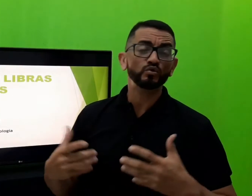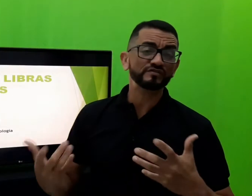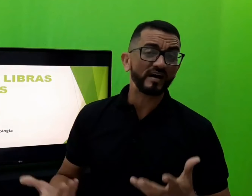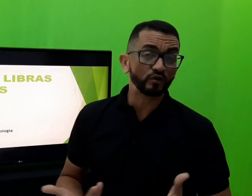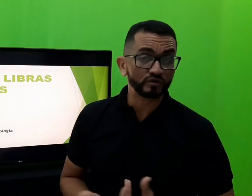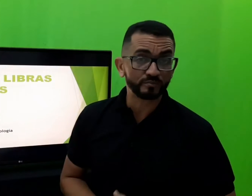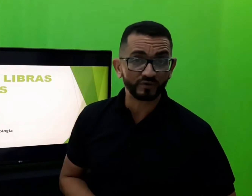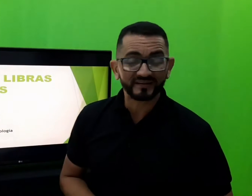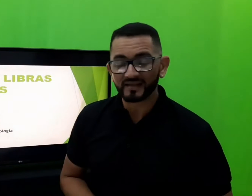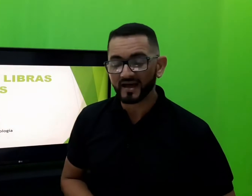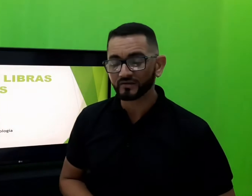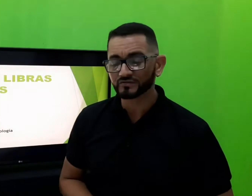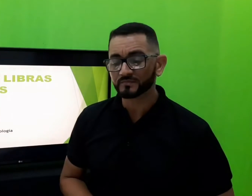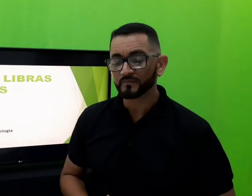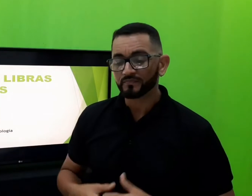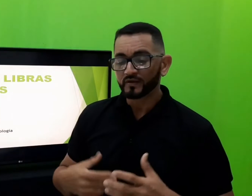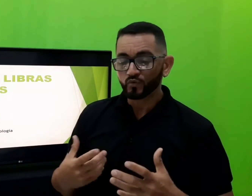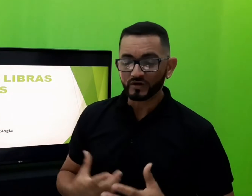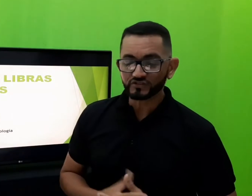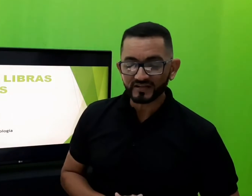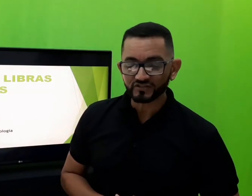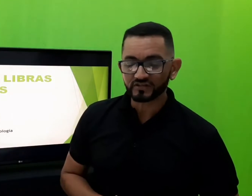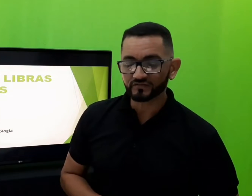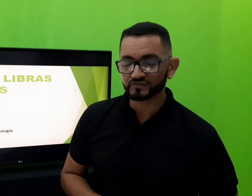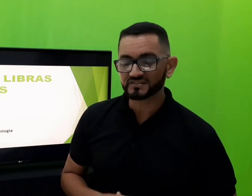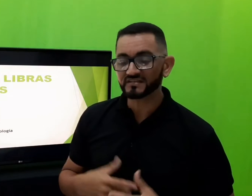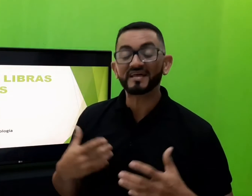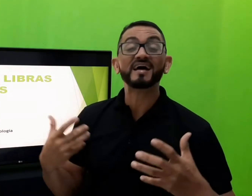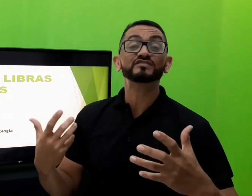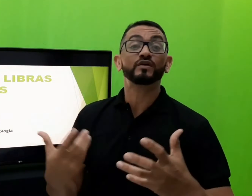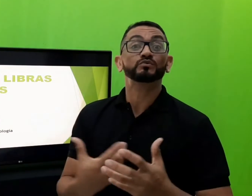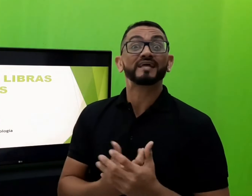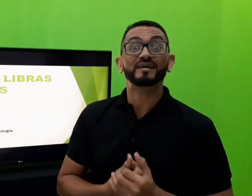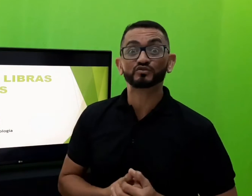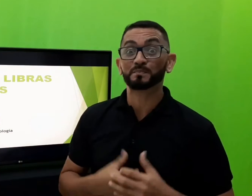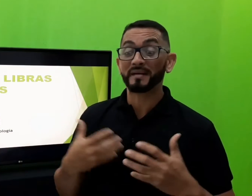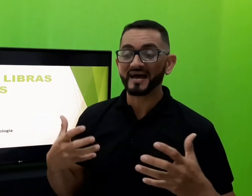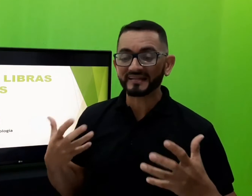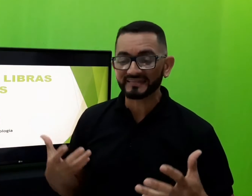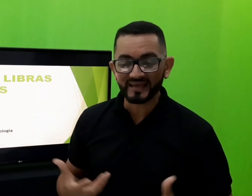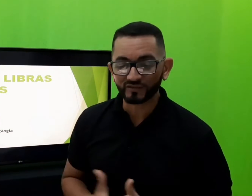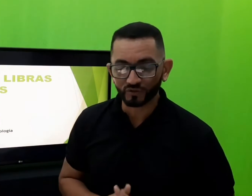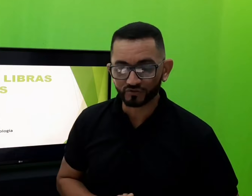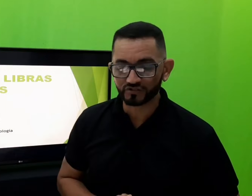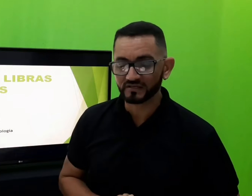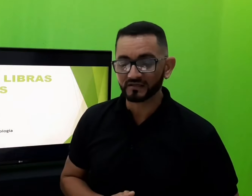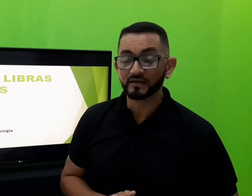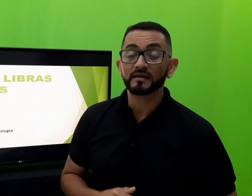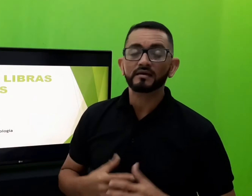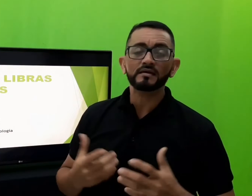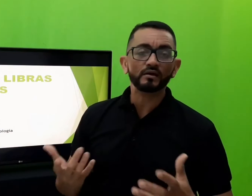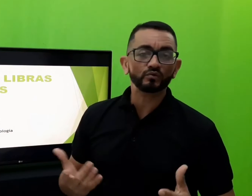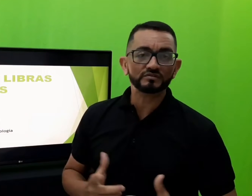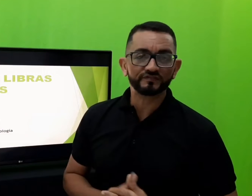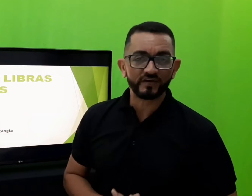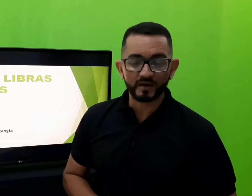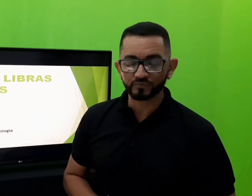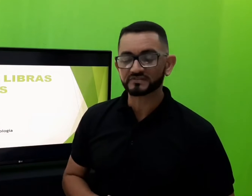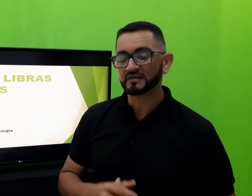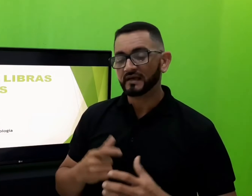os valores monetários, quantitativos, sinais voltados para a tecnologia e alguns verbos